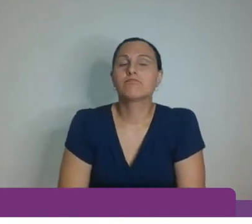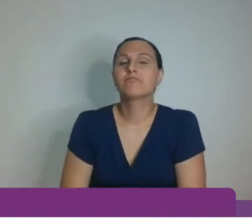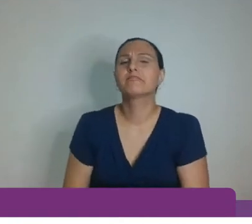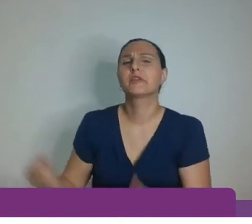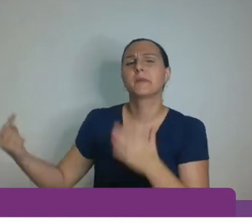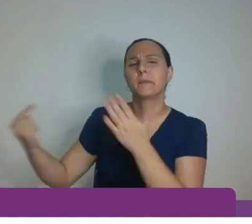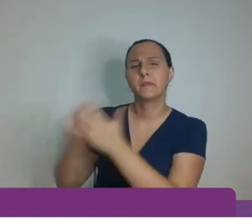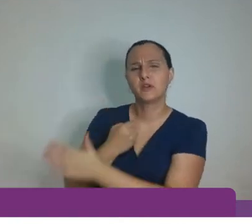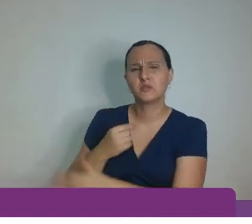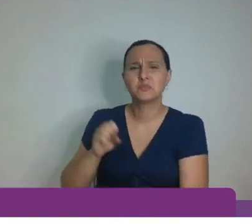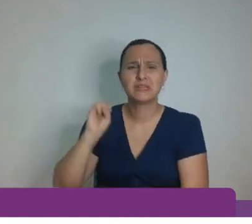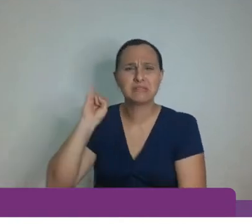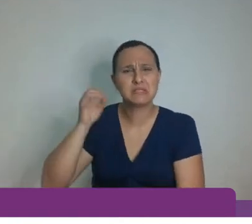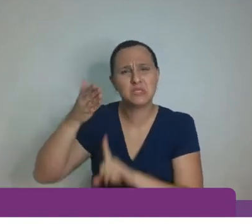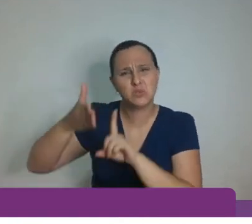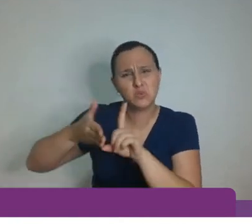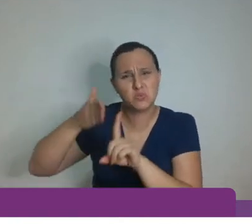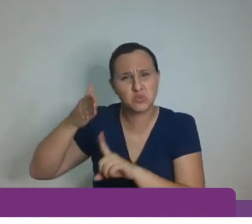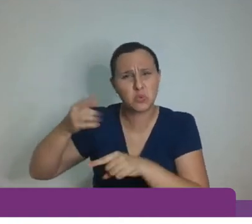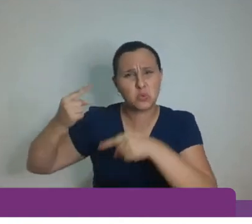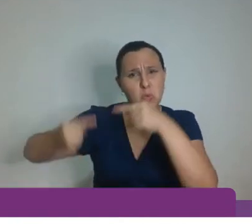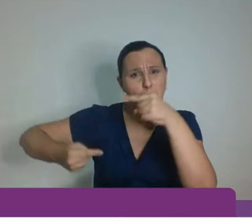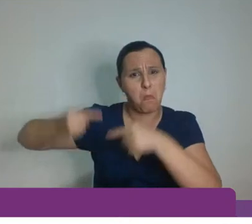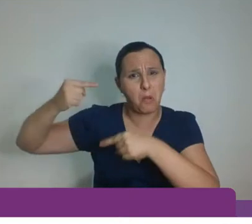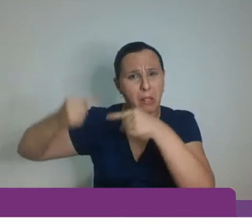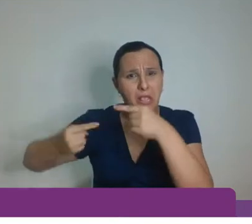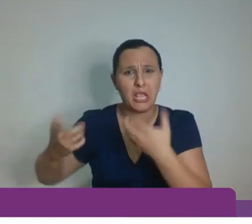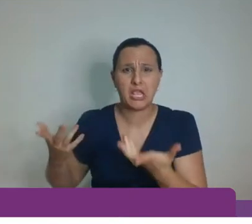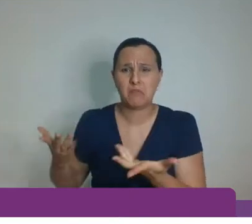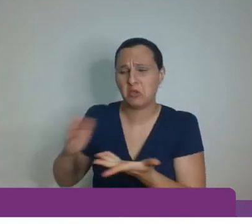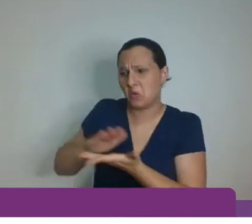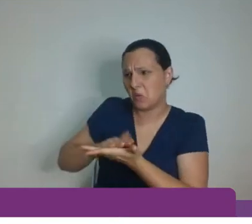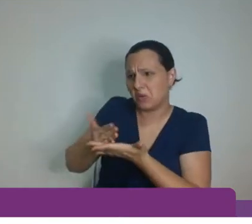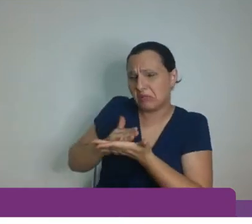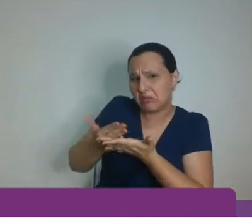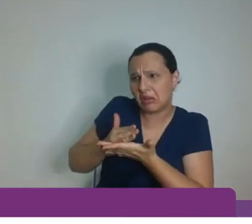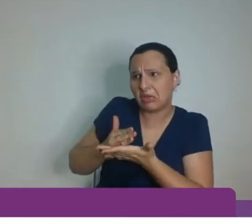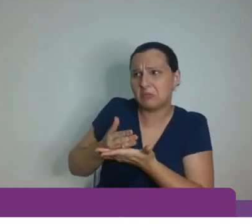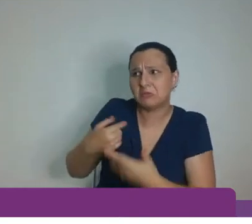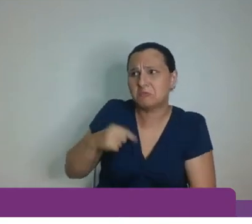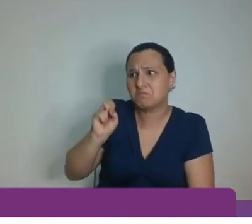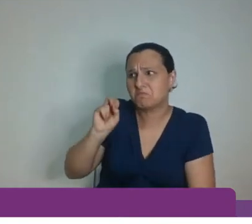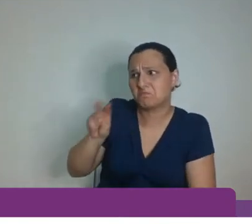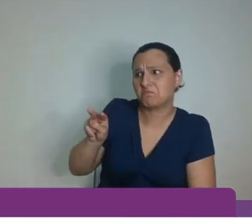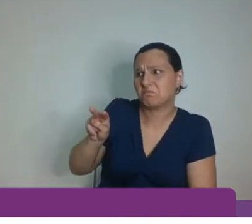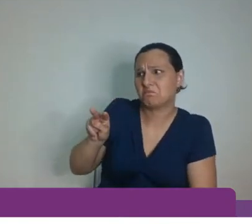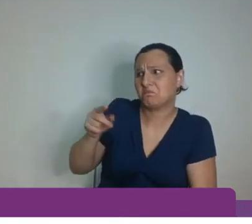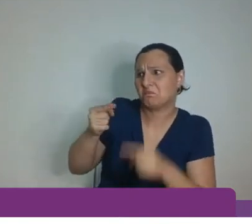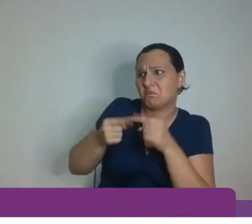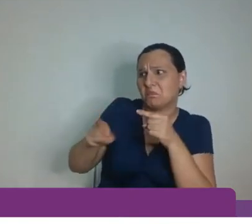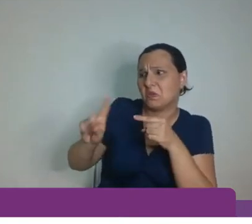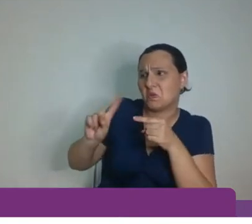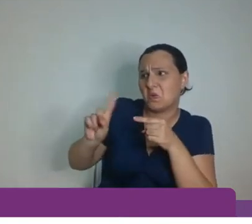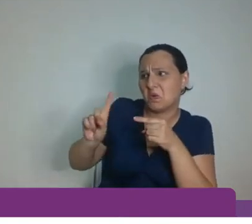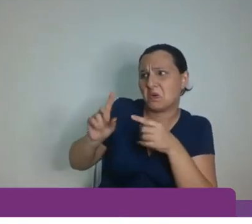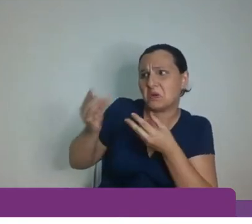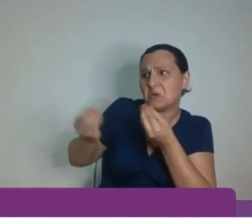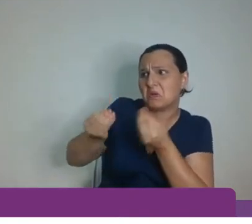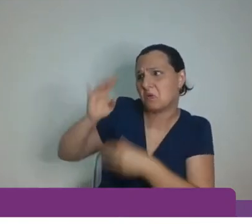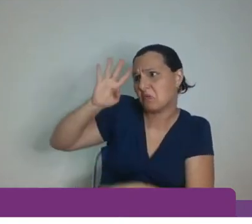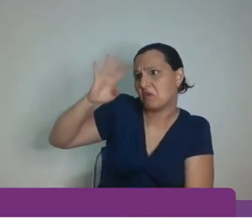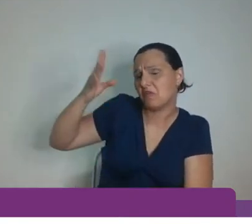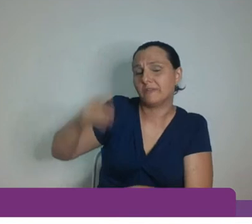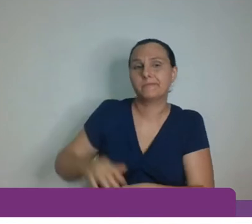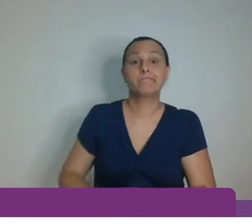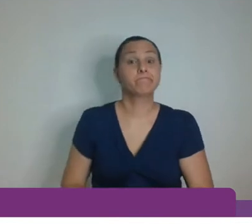Interpreta. Não tem, mesmo que você não concorde, você não precisa expor que você não concorde. Existe um